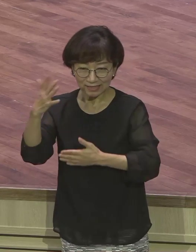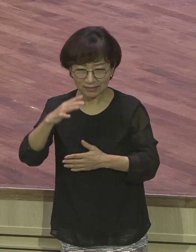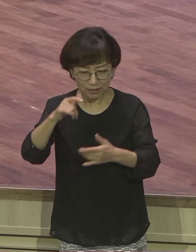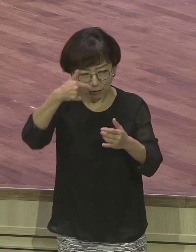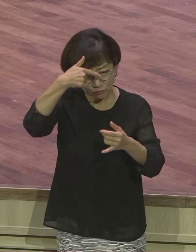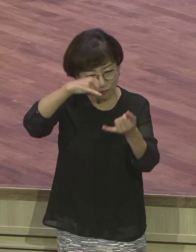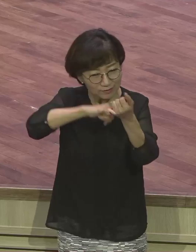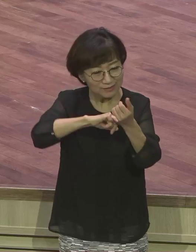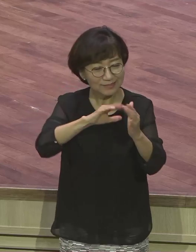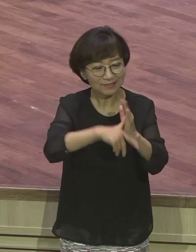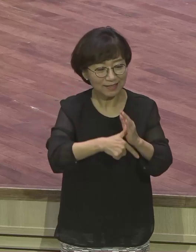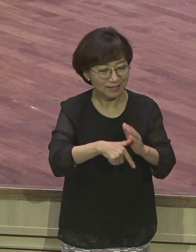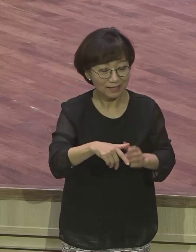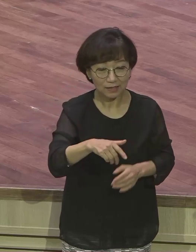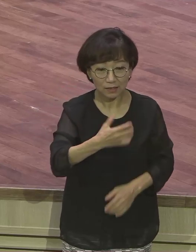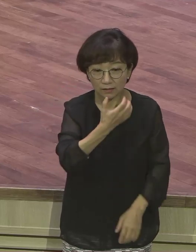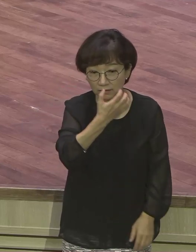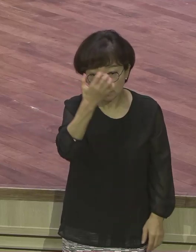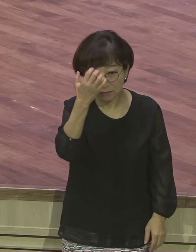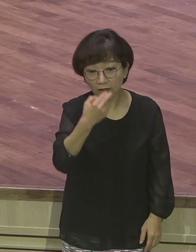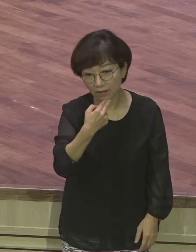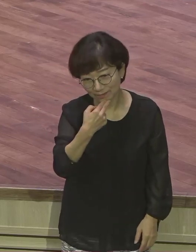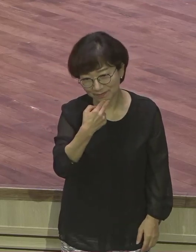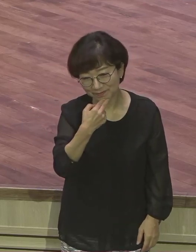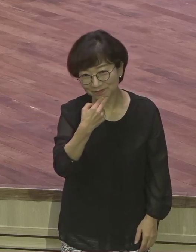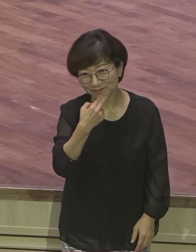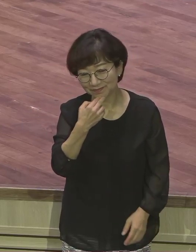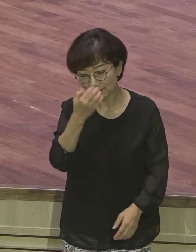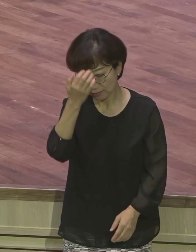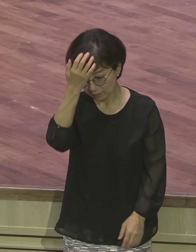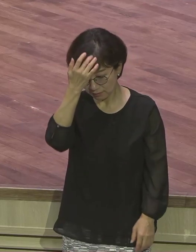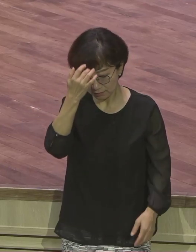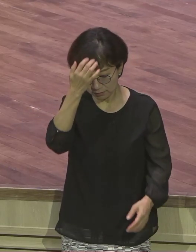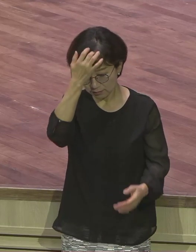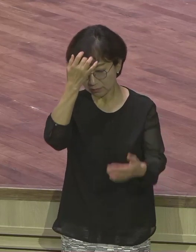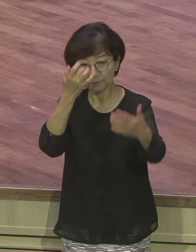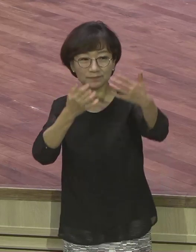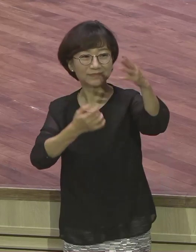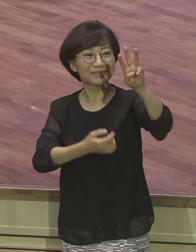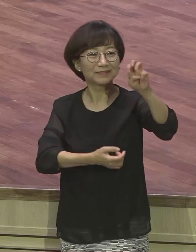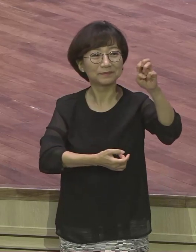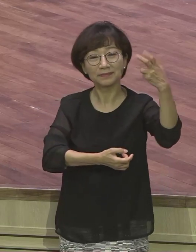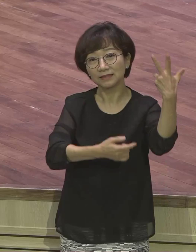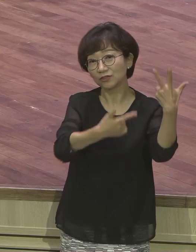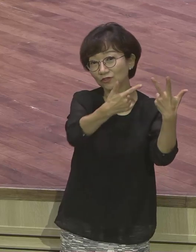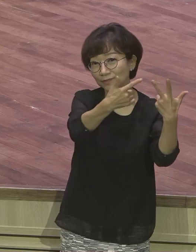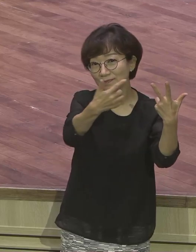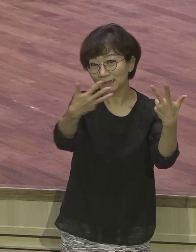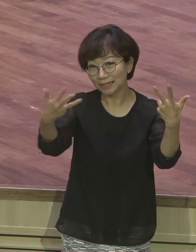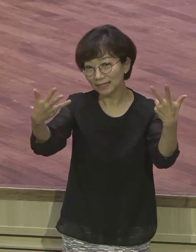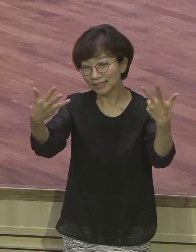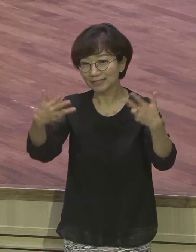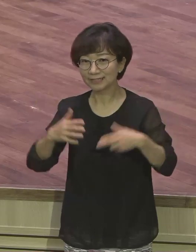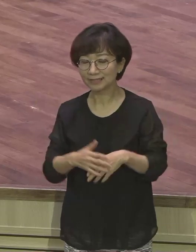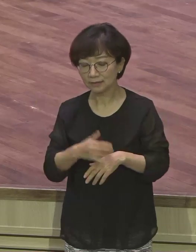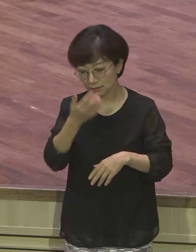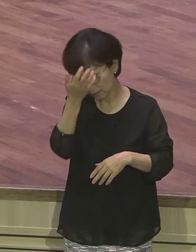말인데 그 꿈은 우리가 말할 꿈과 달라요. 6절의 8절을 봅니다. 요셉이 그들에게 이르되